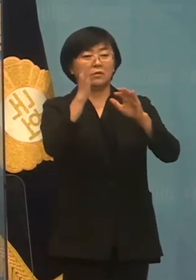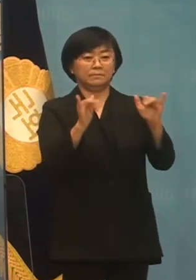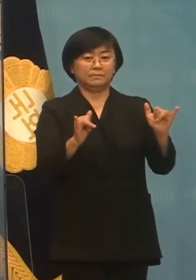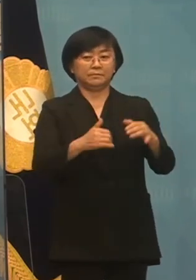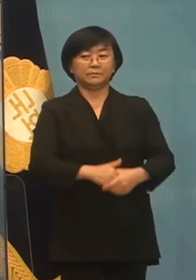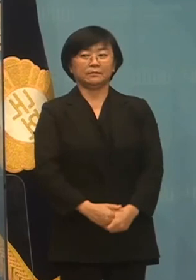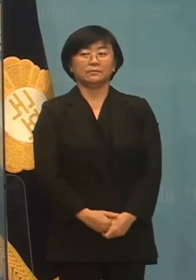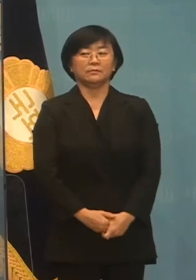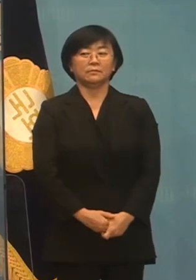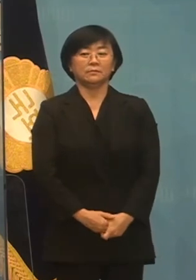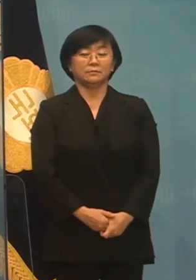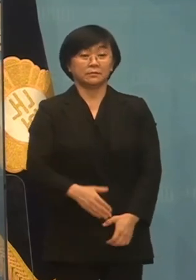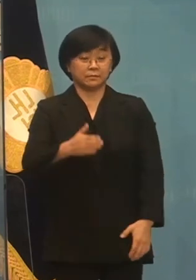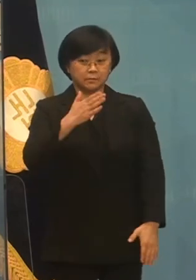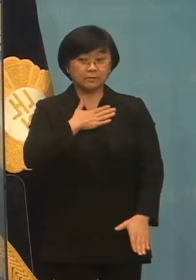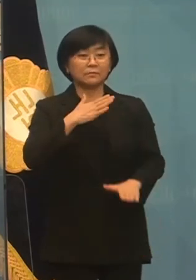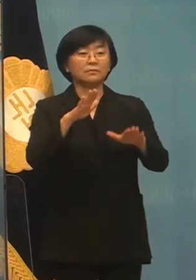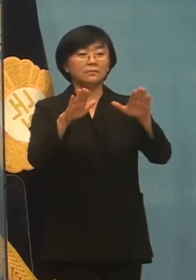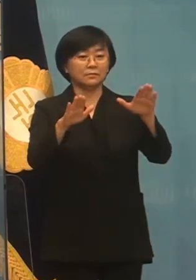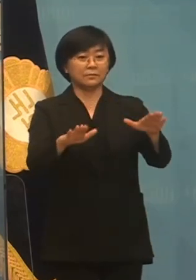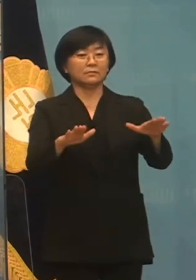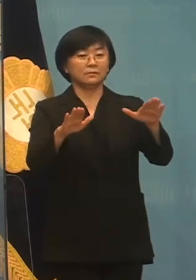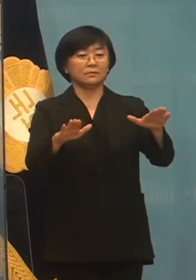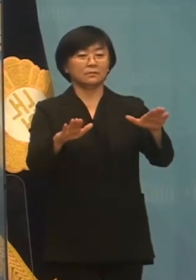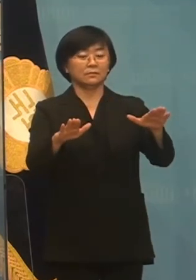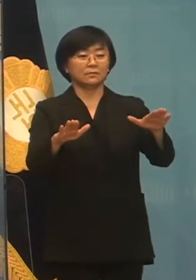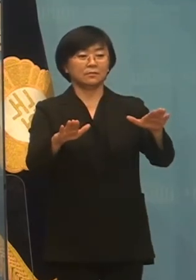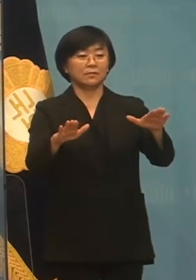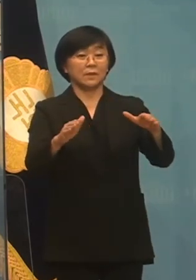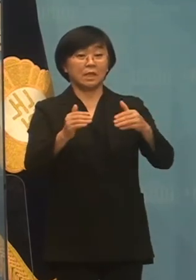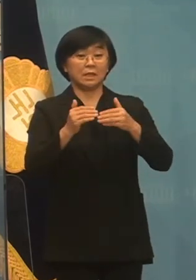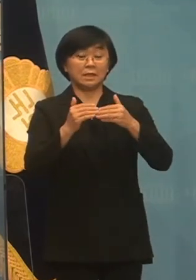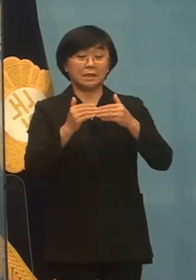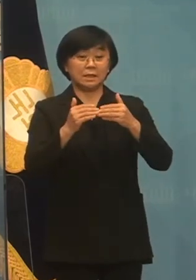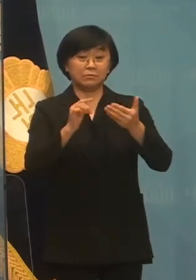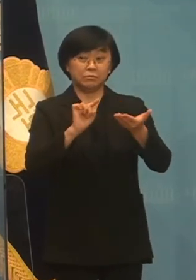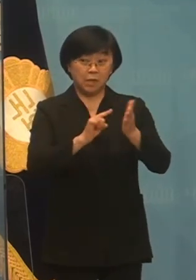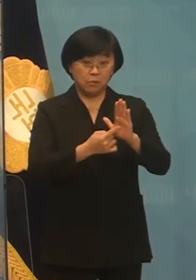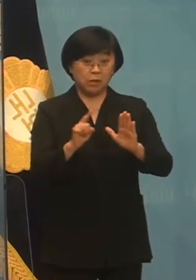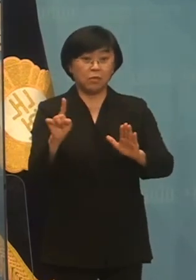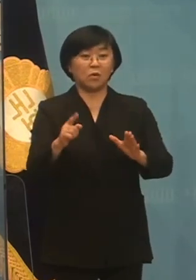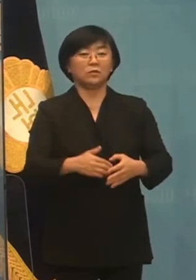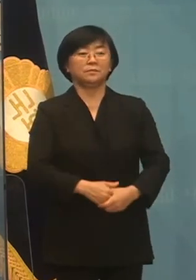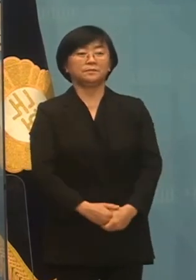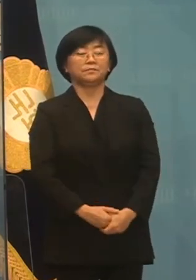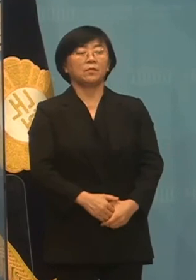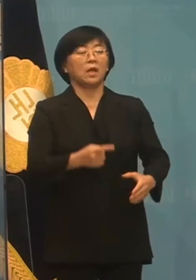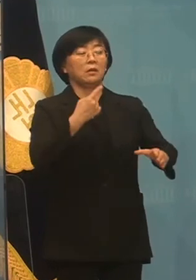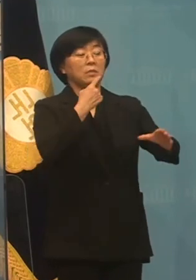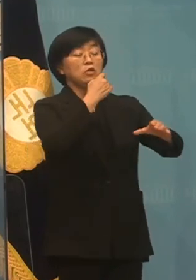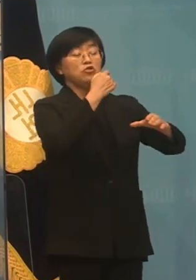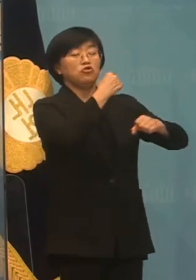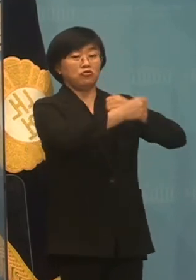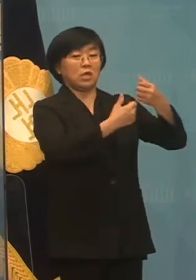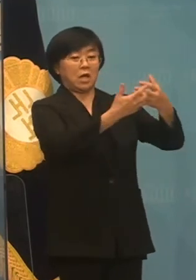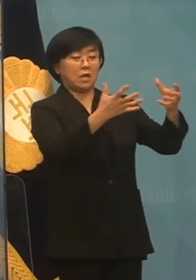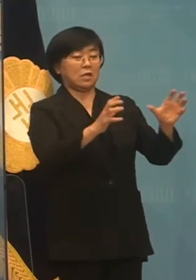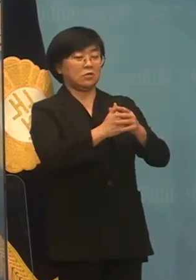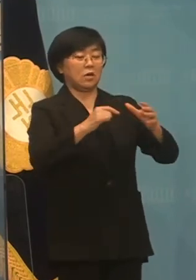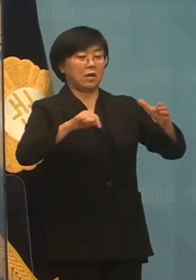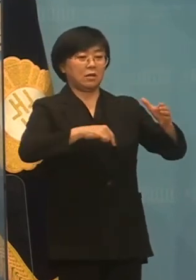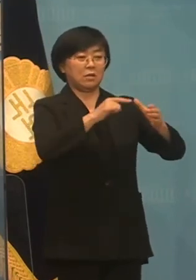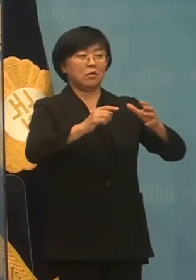그래서 제가 오늘 이 기자회견을 진행한 것도 사실은 민주당 내에서도